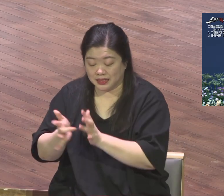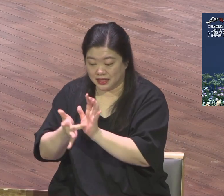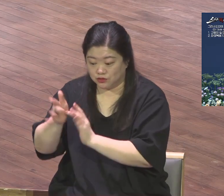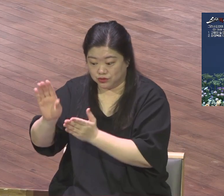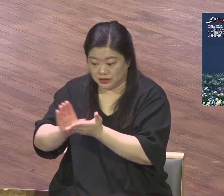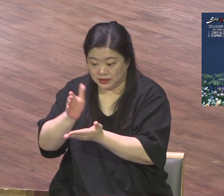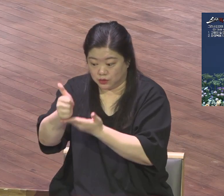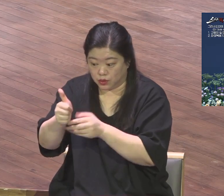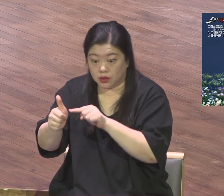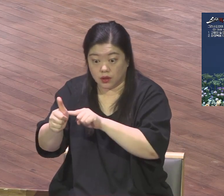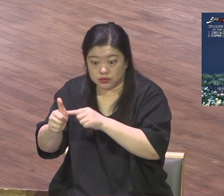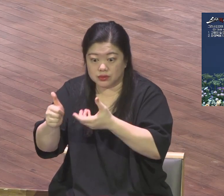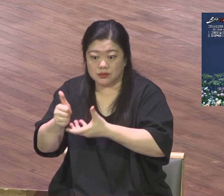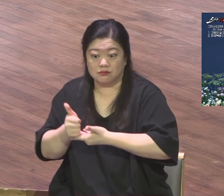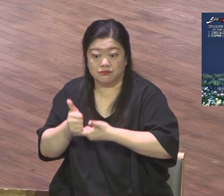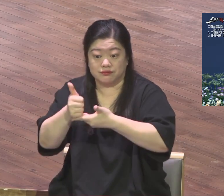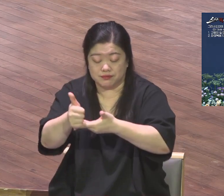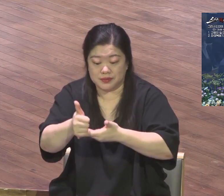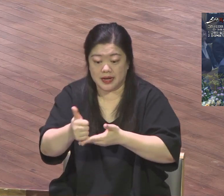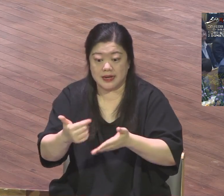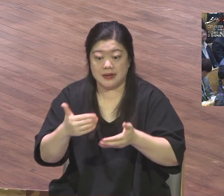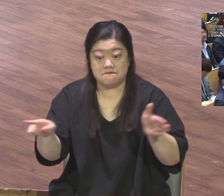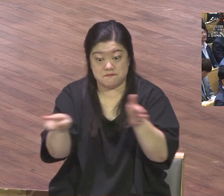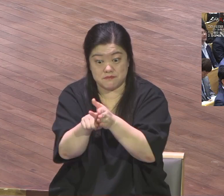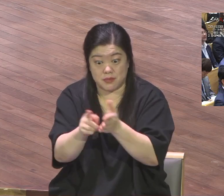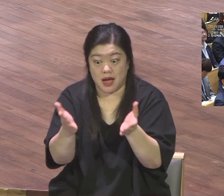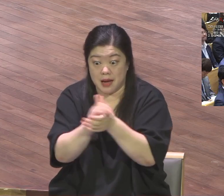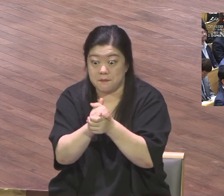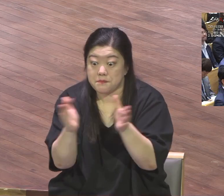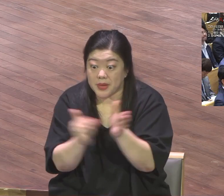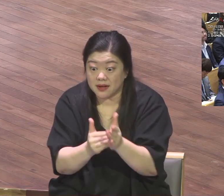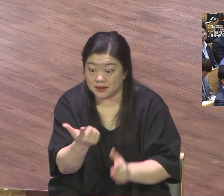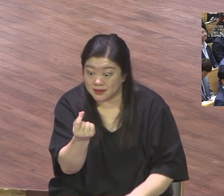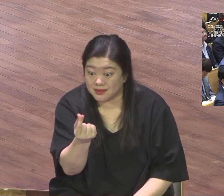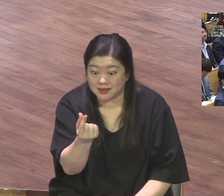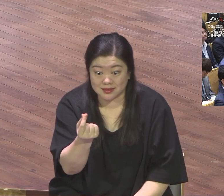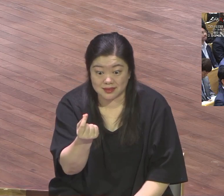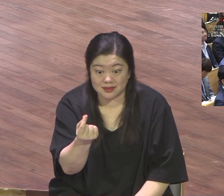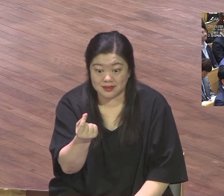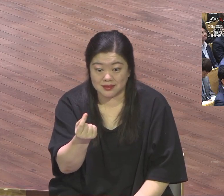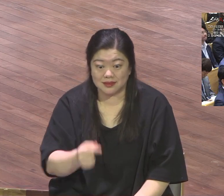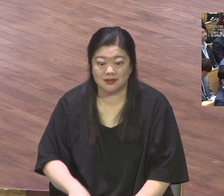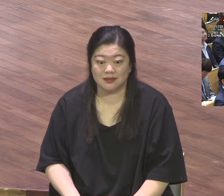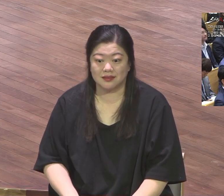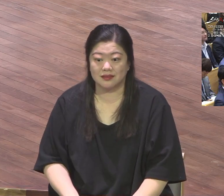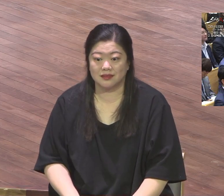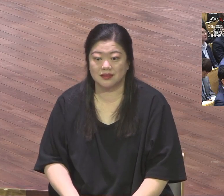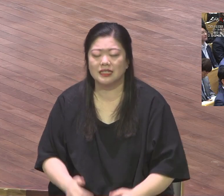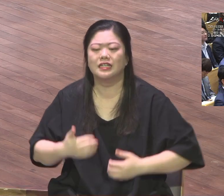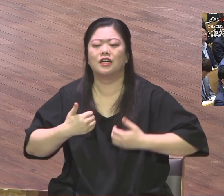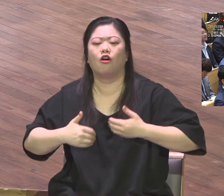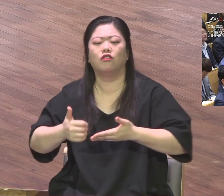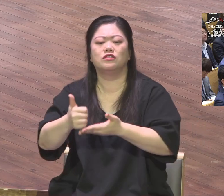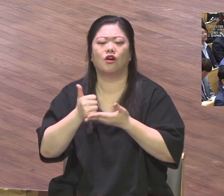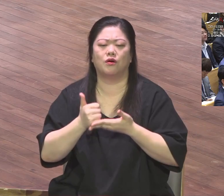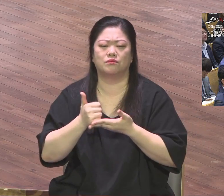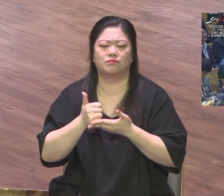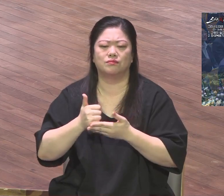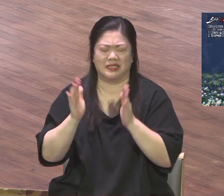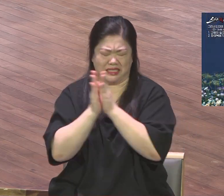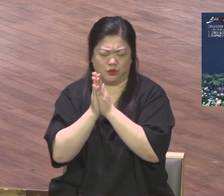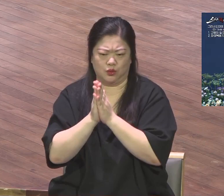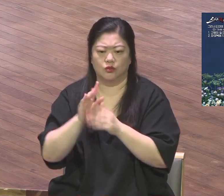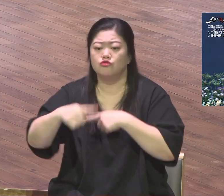중심에 모시기를 주의 이름으로 축복합니다. 이제 영적 기도를 드리겠습니다. 한번 따라해